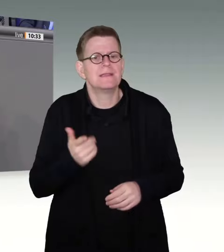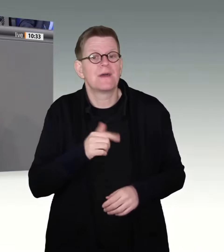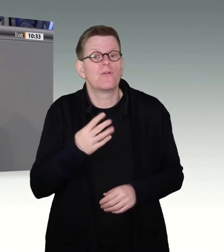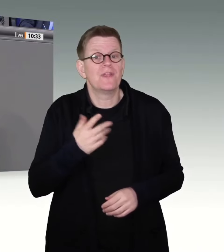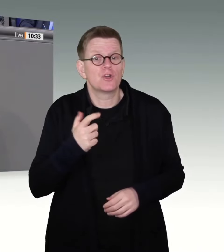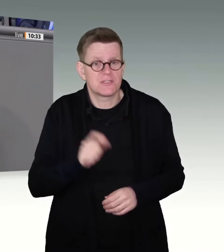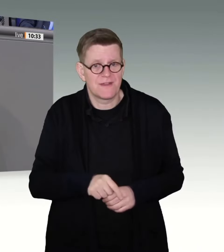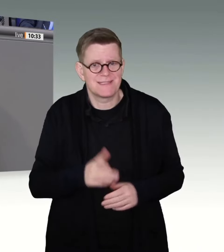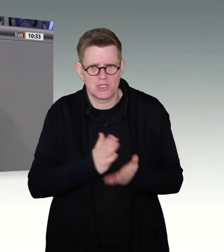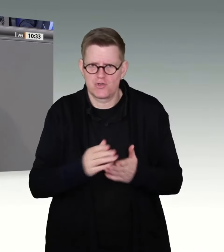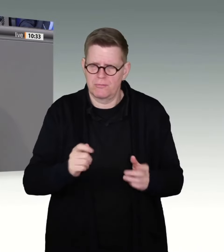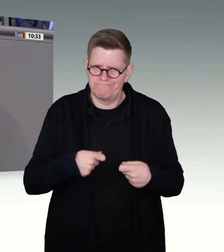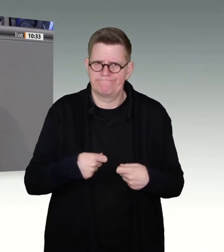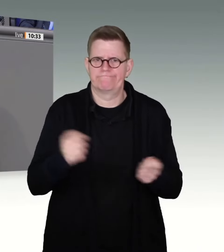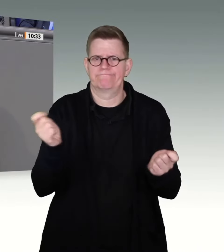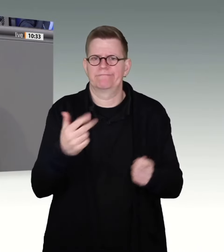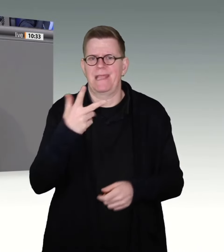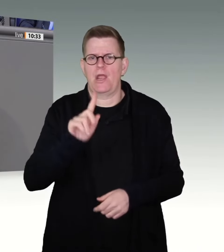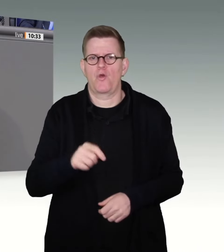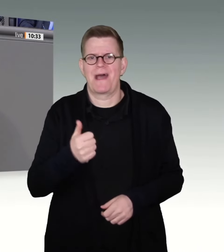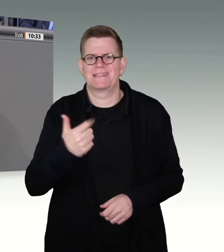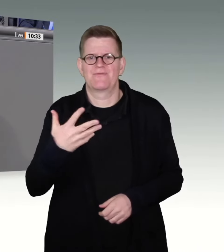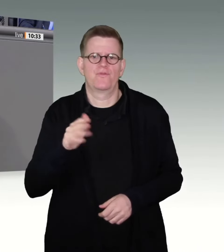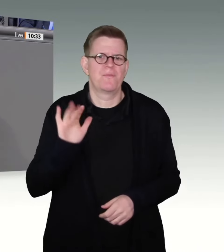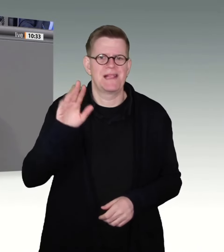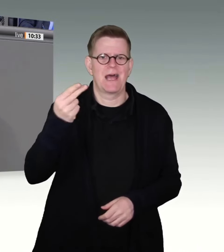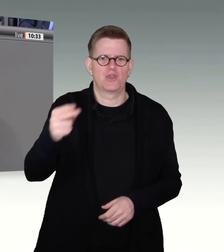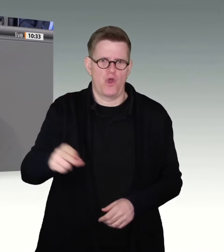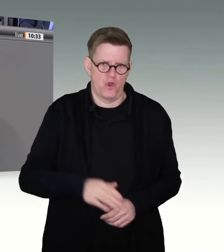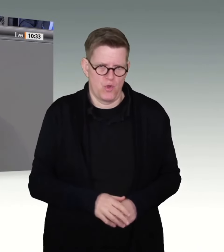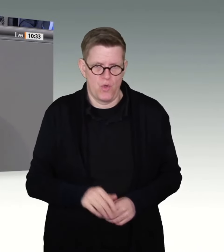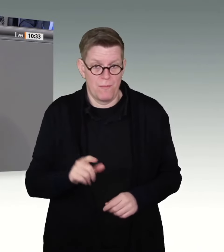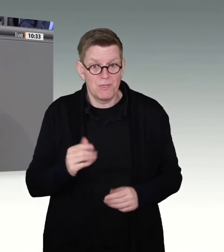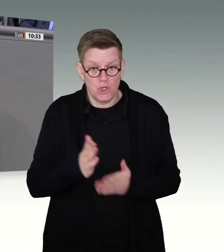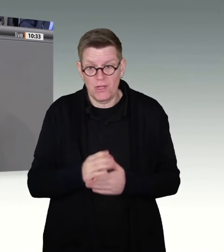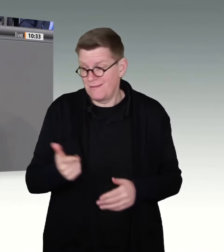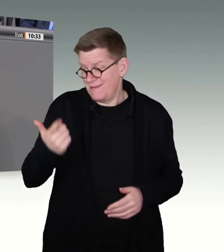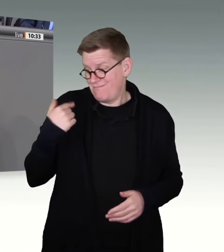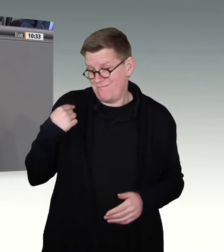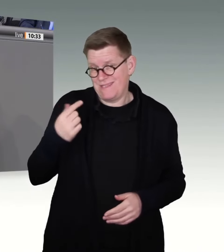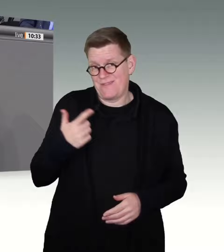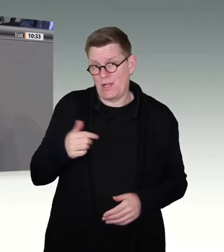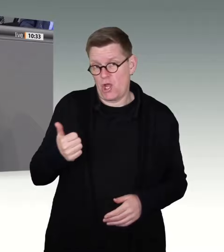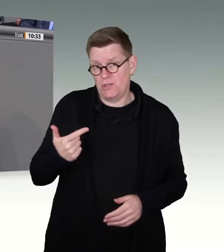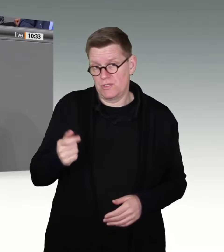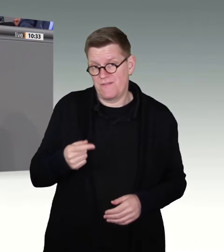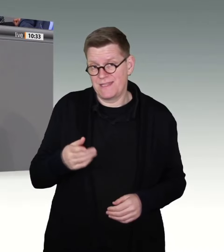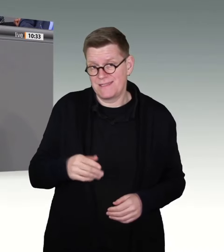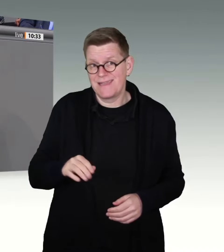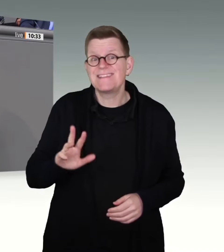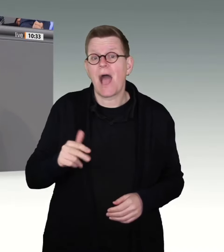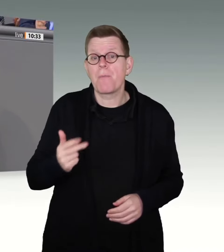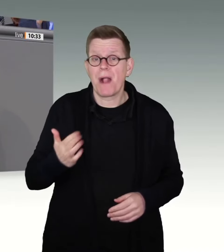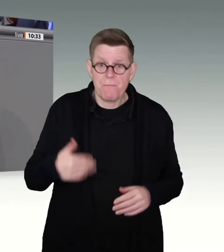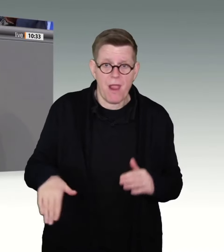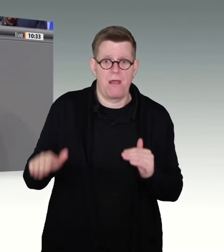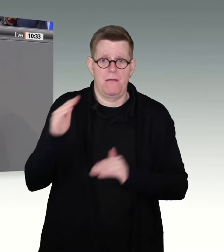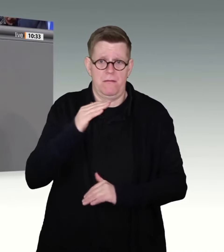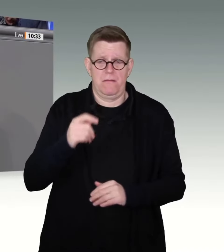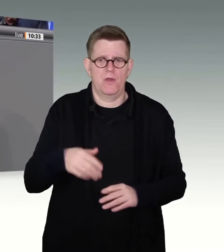Euro aus. Das ist das Dreifache von vor 2021. Für den klimafreundlichen Neubau stellen wir erneut